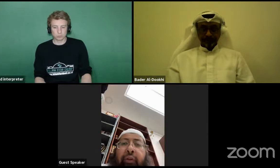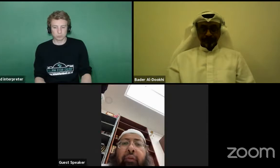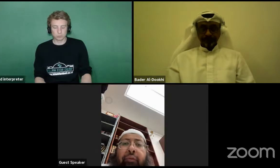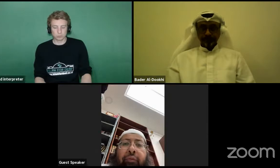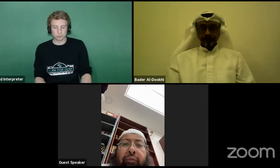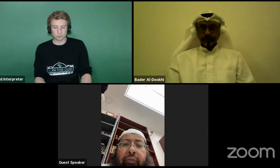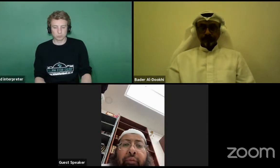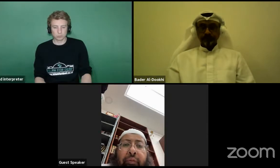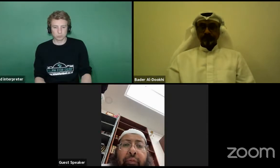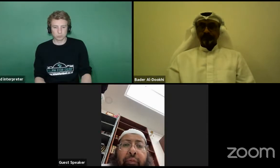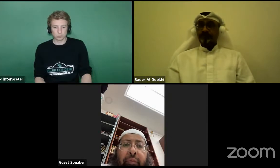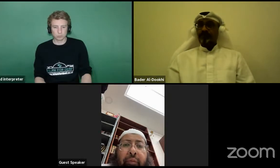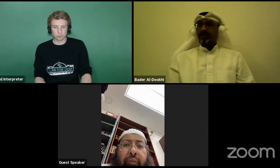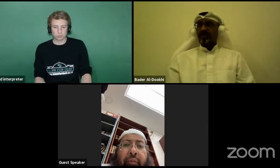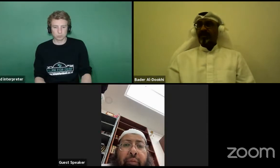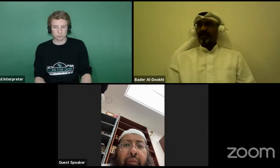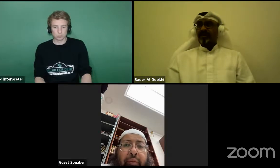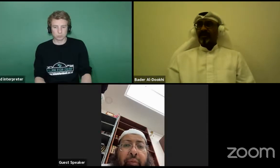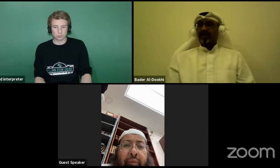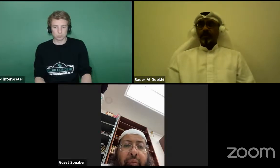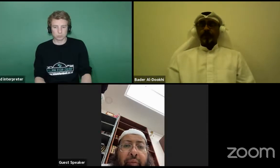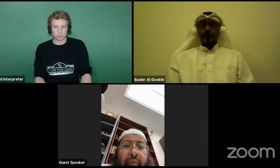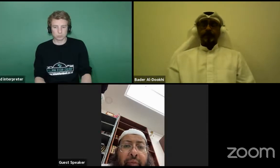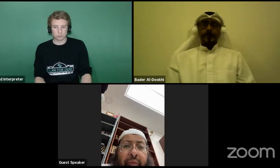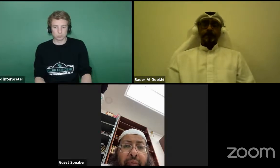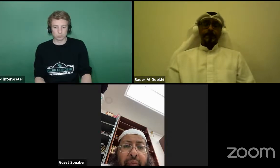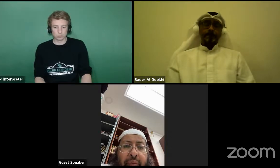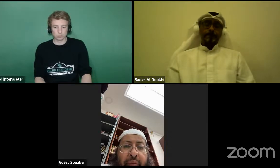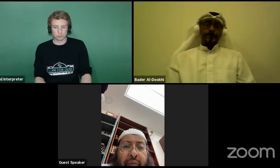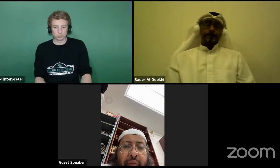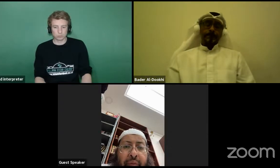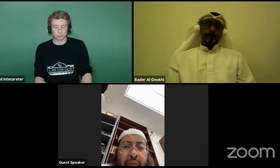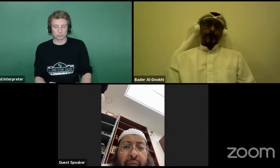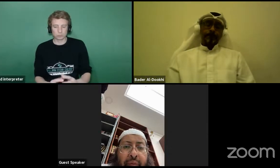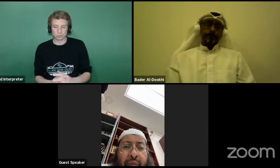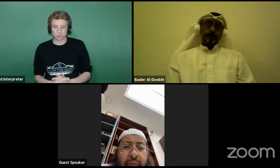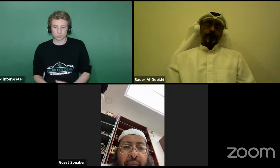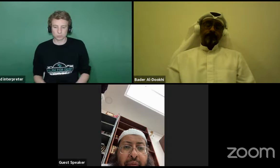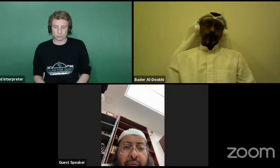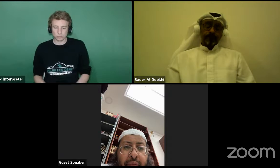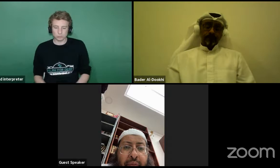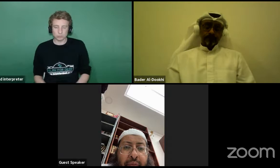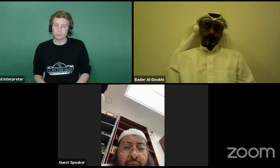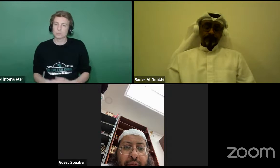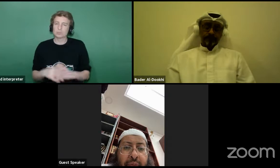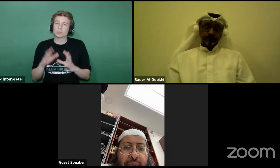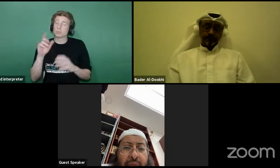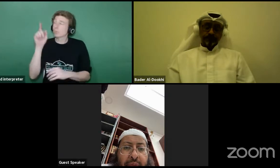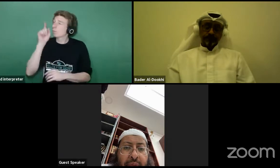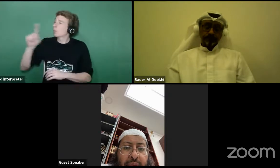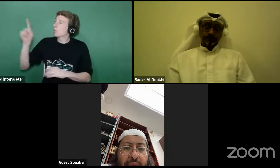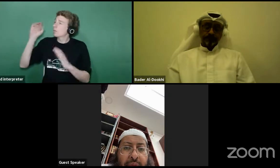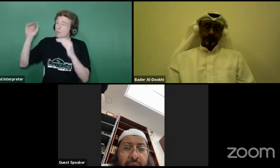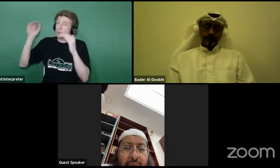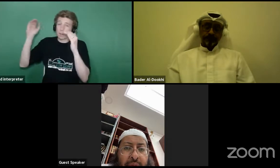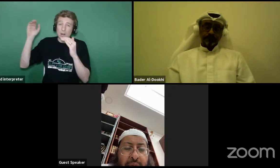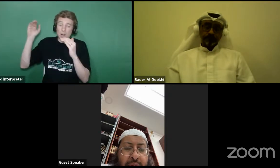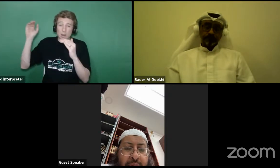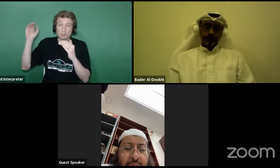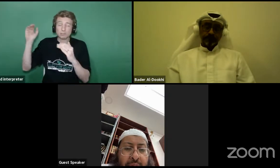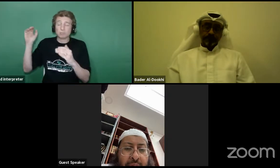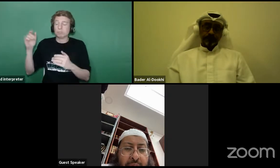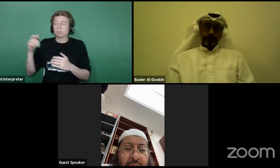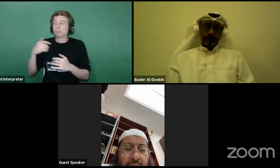أثابكم الله شيخنا. So we find that Allah the Most High, He staged